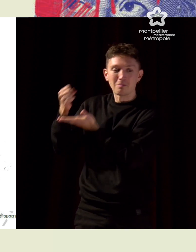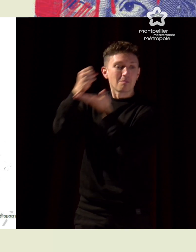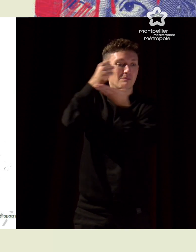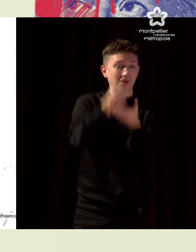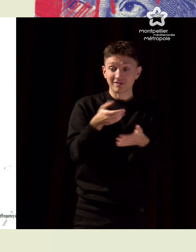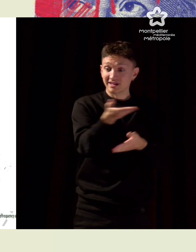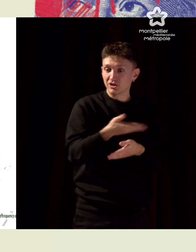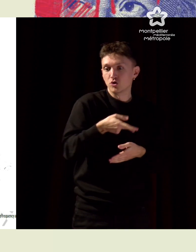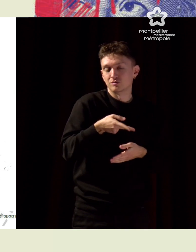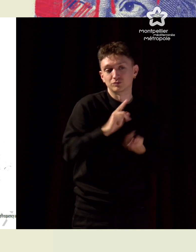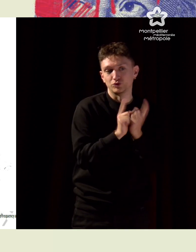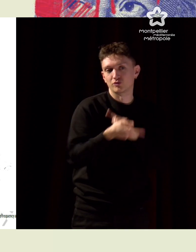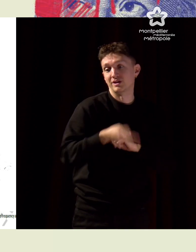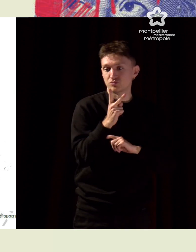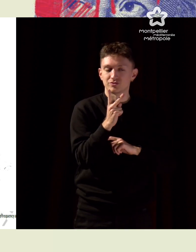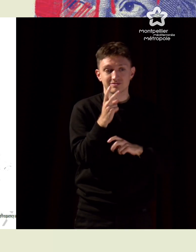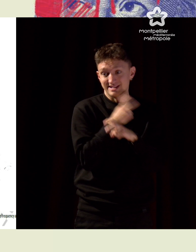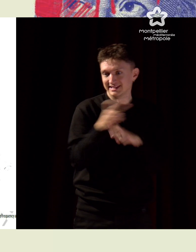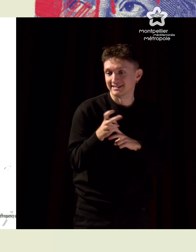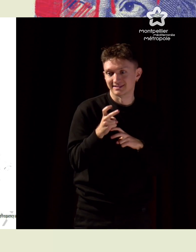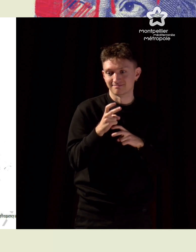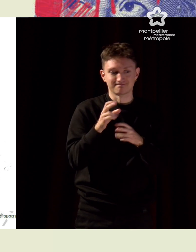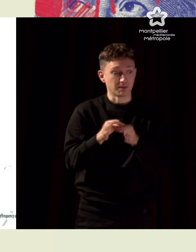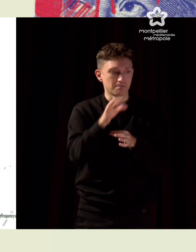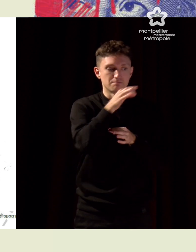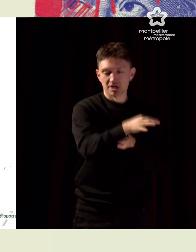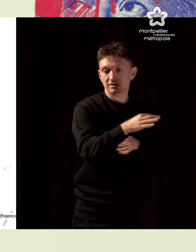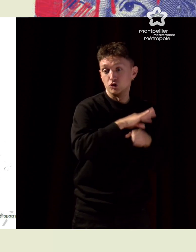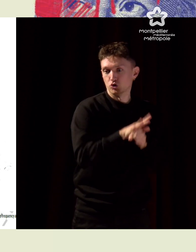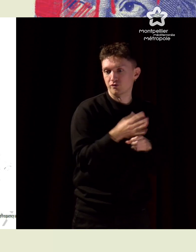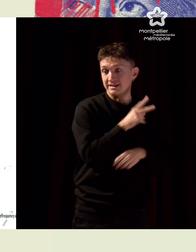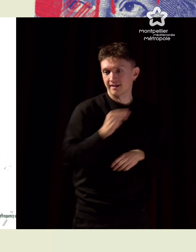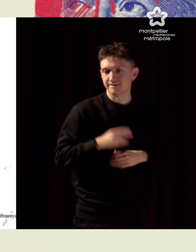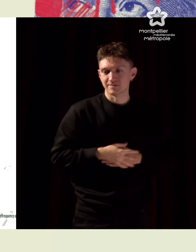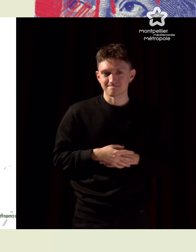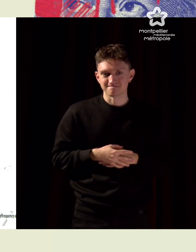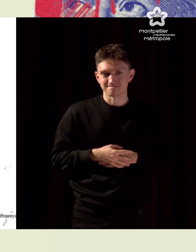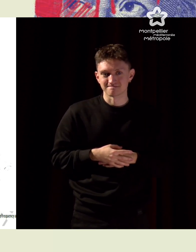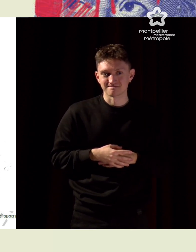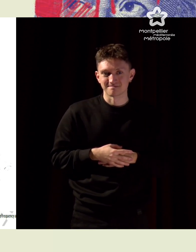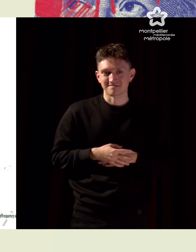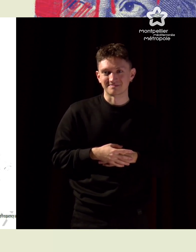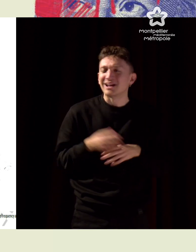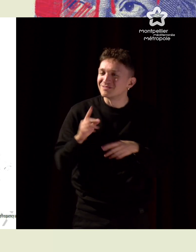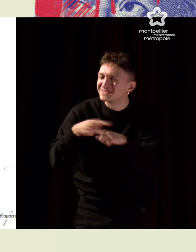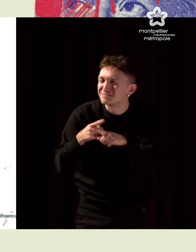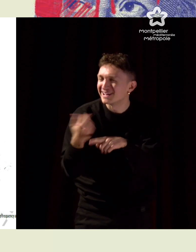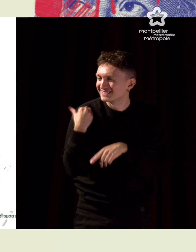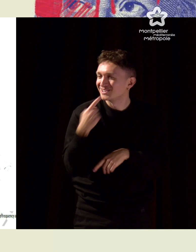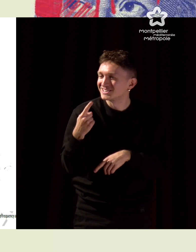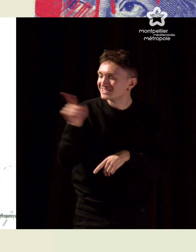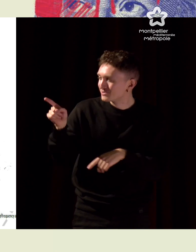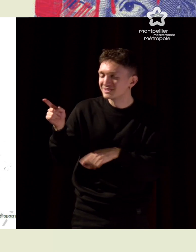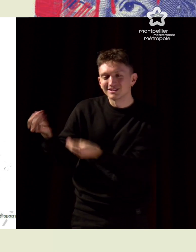étaient plus à risque de faire un Covid grave. Alors, c'est en contradiction avec ce que je viens de vous dire, parce que je vous ai dit